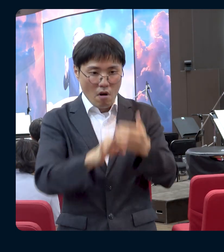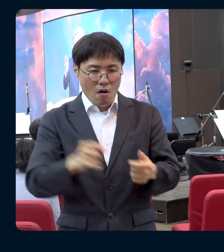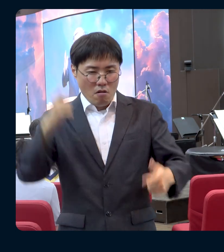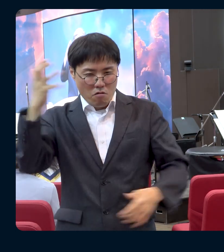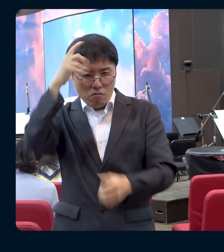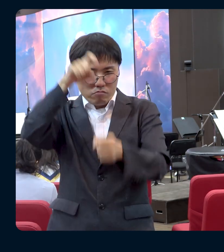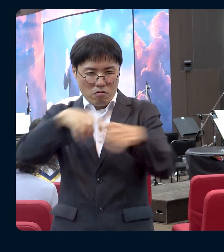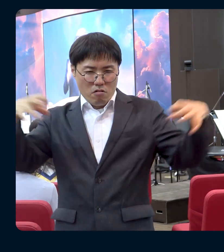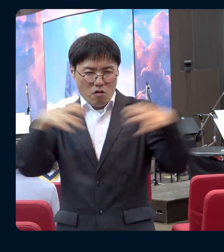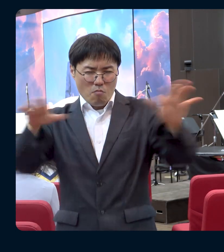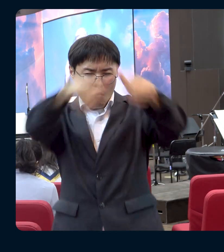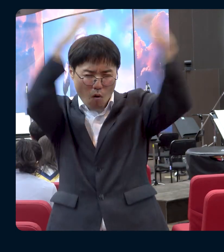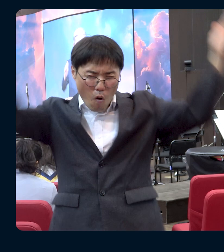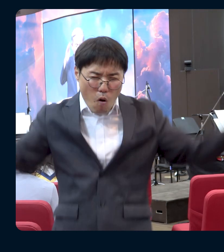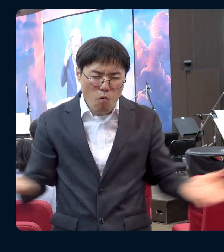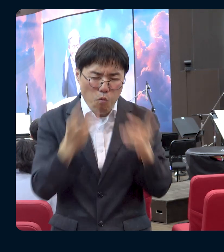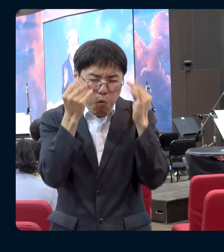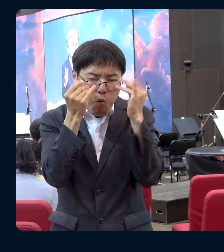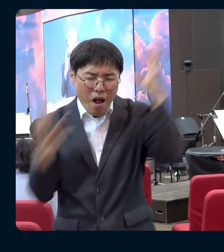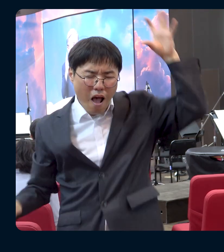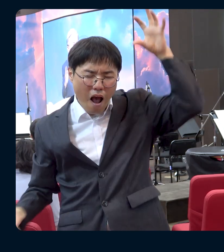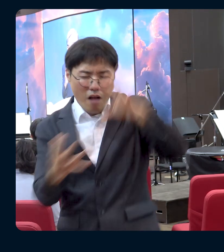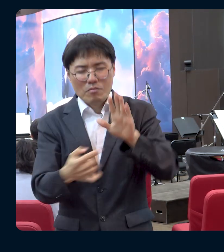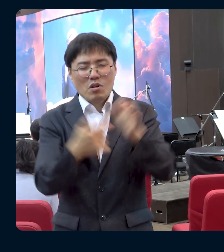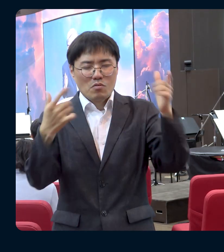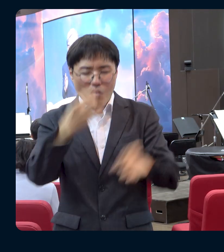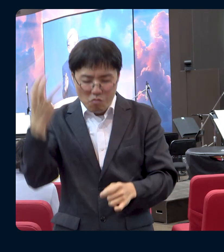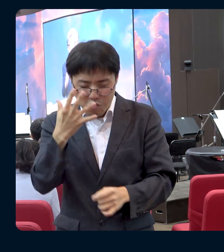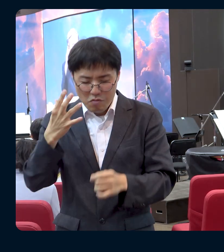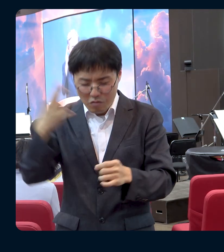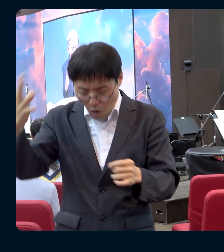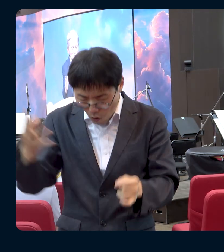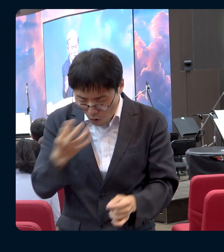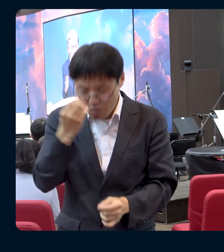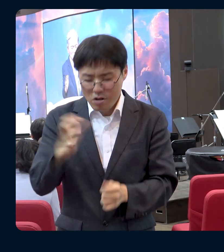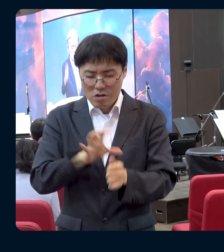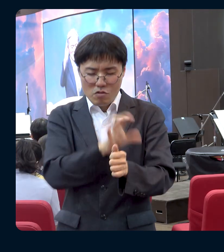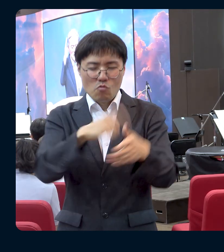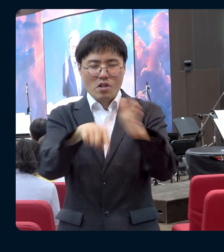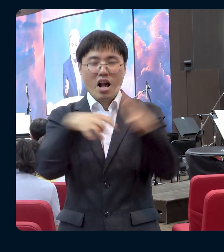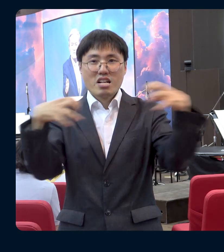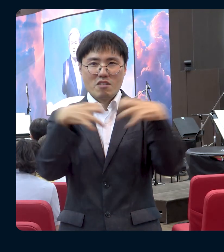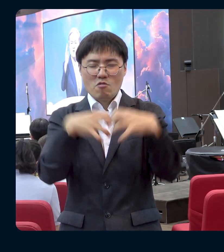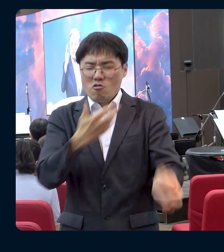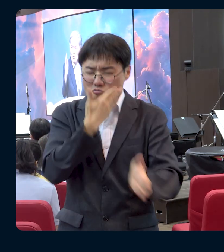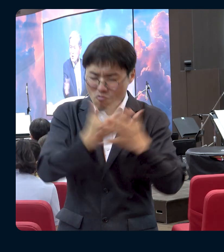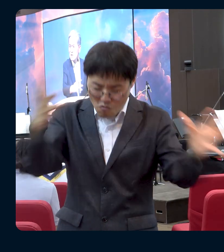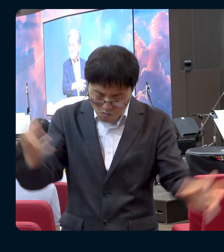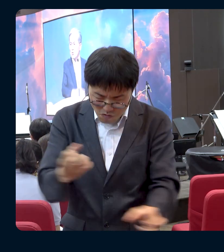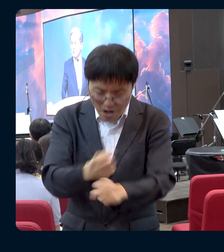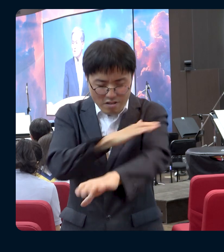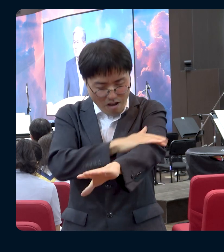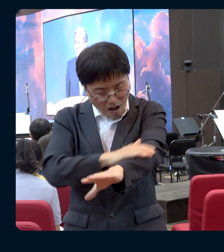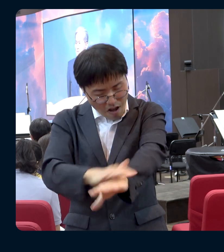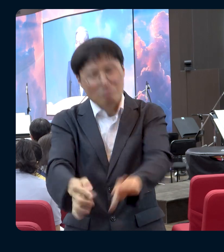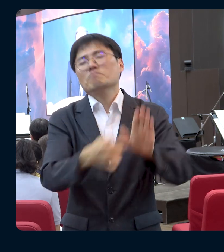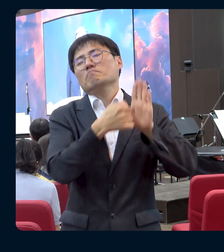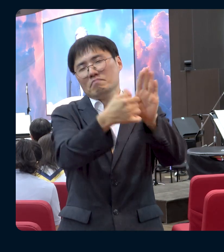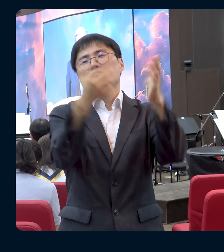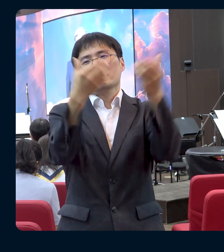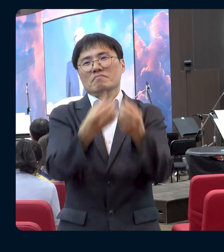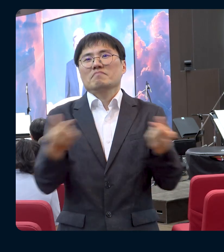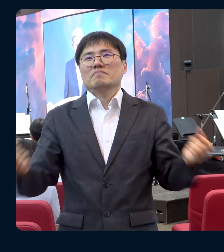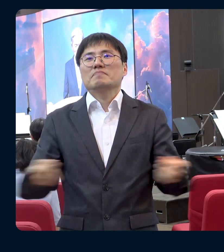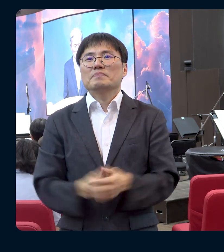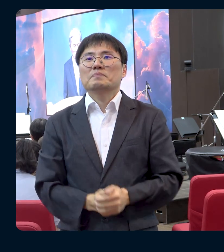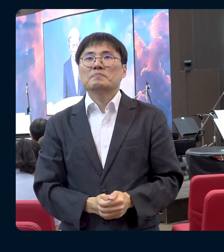그야말로 영적 전쟁의 모든 것을, 특히 거룩을 지키기 위한 싸움으로서의 영적 전쟁의 핵심을 너무나 잘 보여주고 있어요.